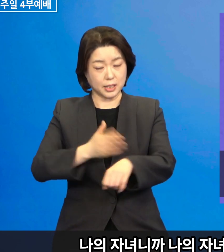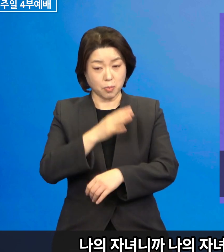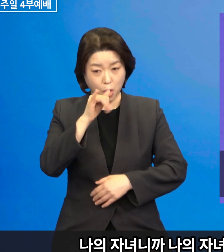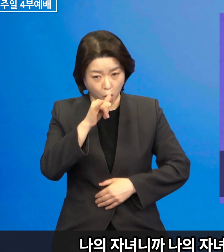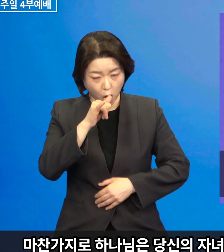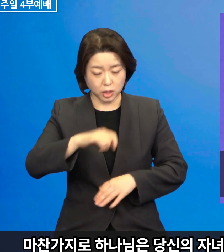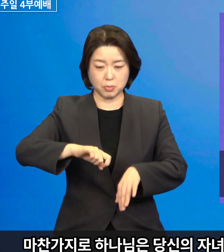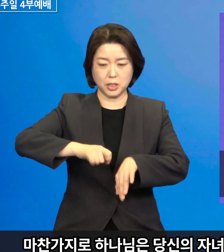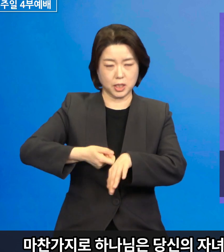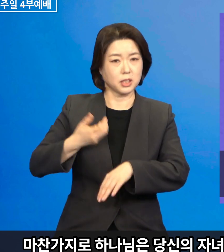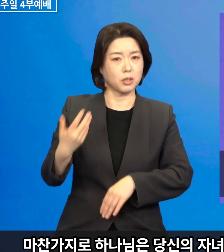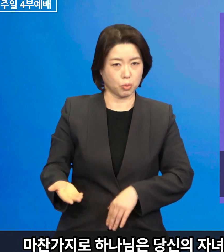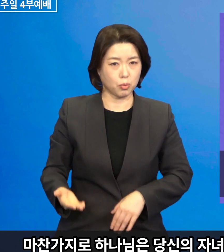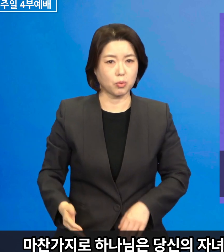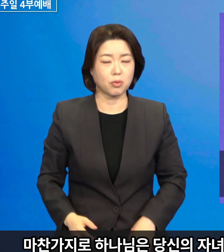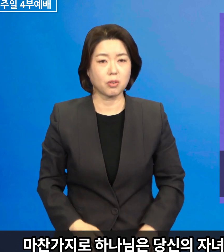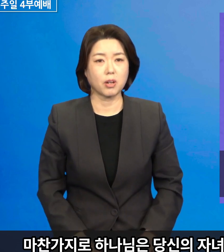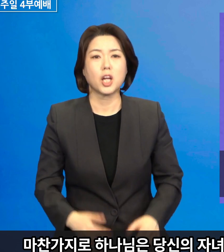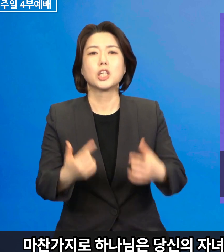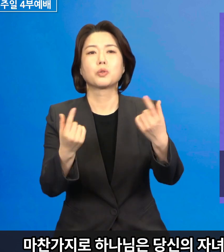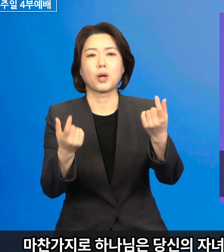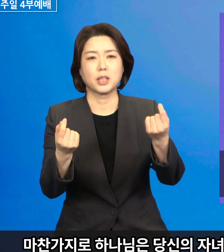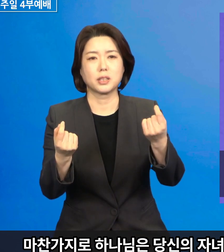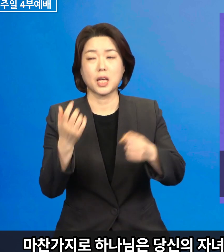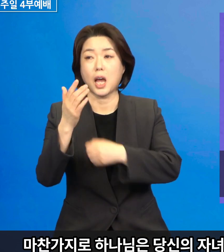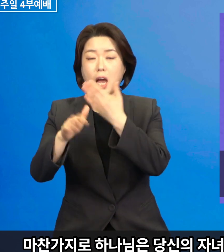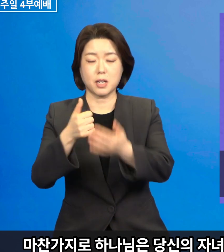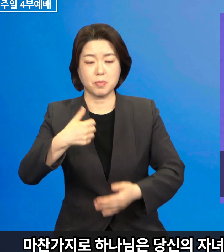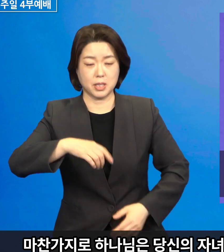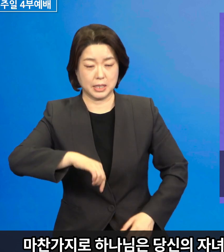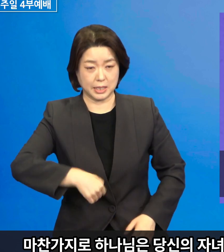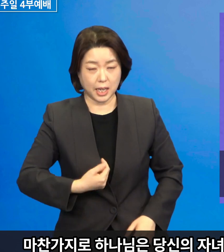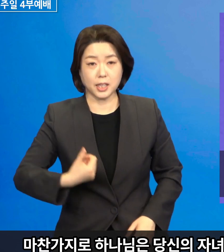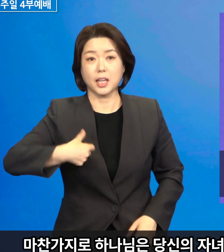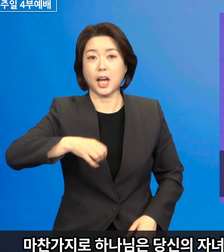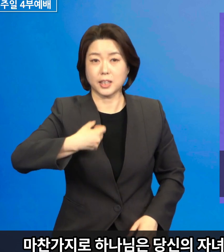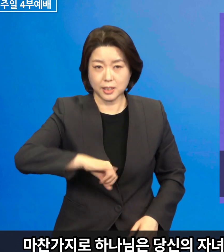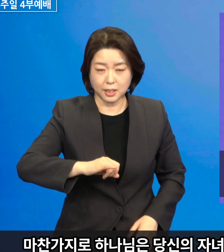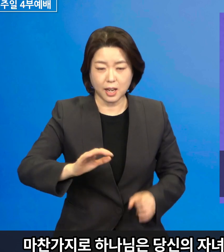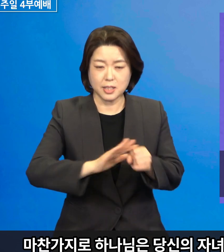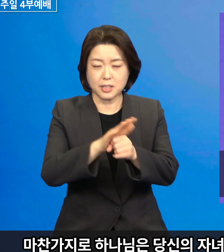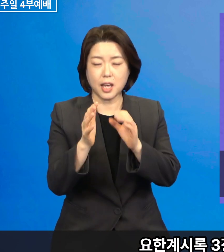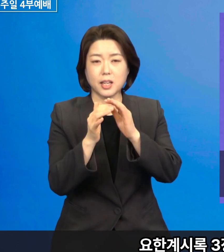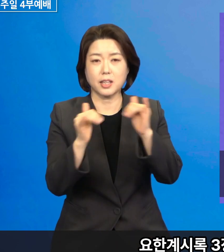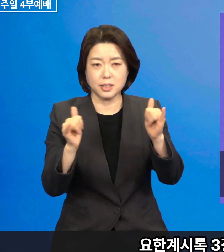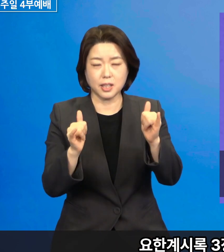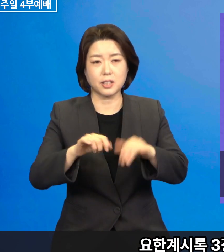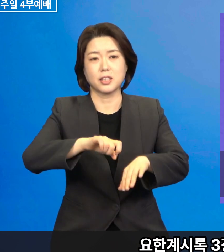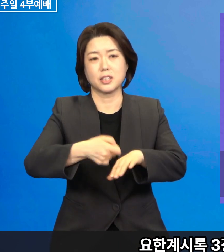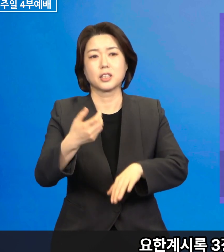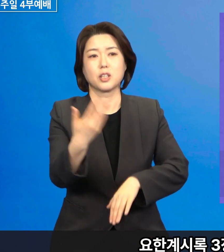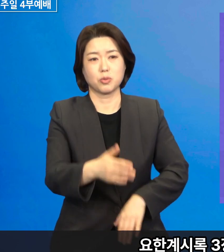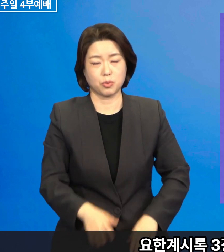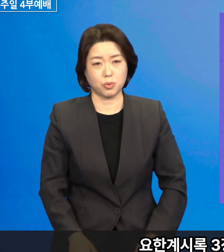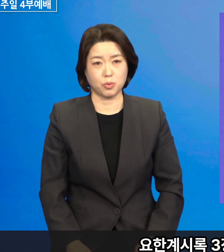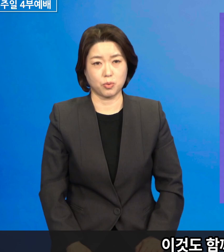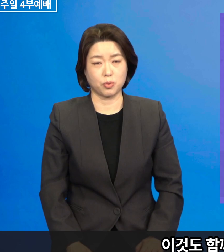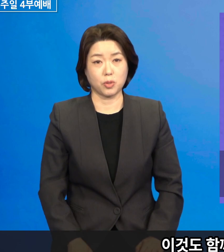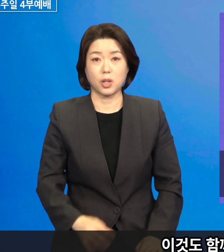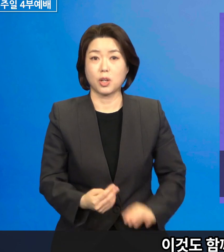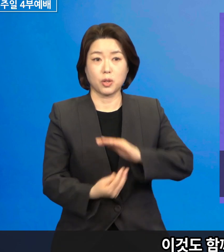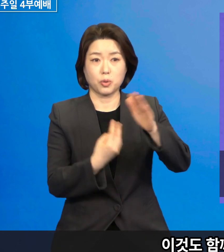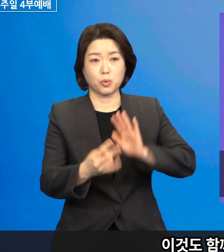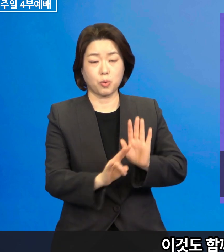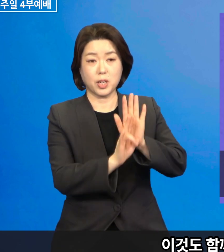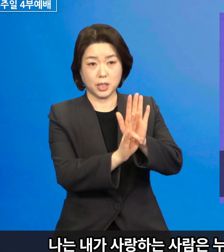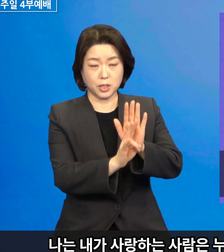징계를 합니다. 마찬가지로 하나님은 당신의 자녀를, 사랑하는 자를 징계하시는 거예요. 요한계시록 3장 19절 보십시오. 이것도